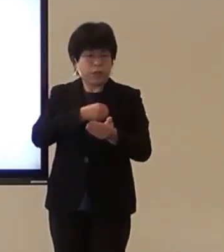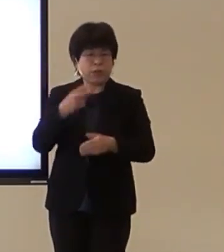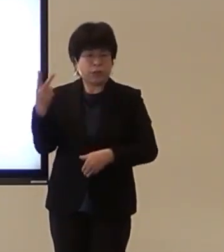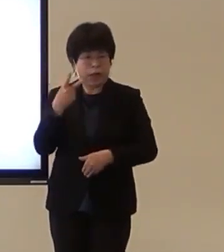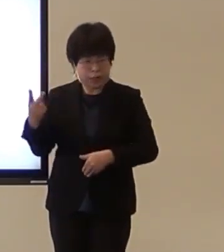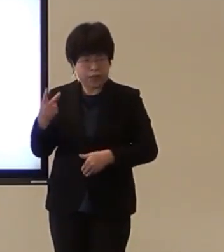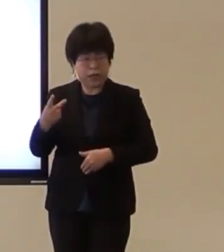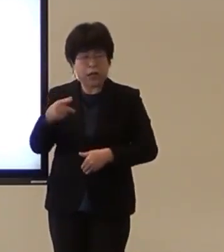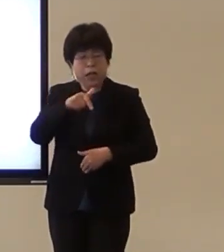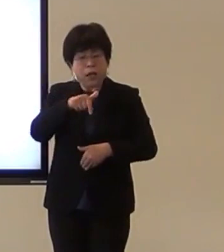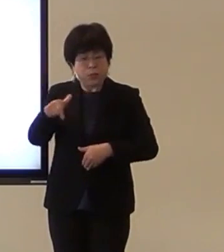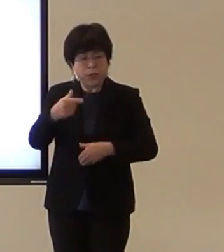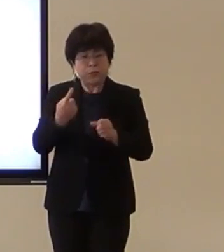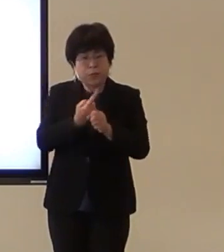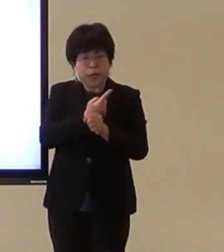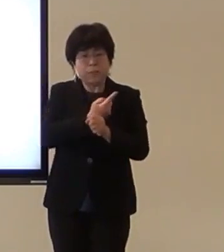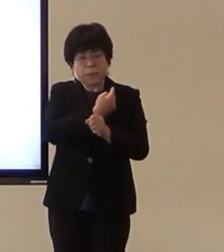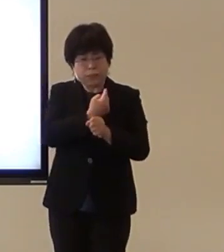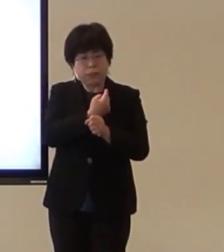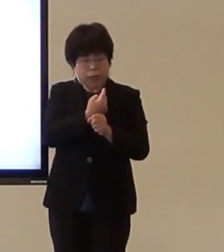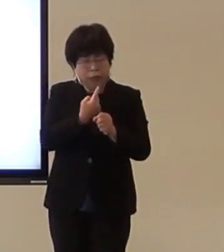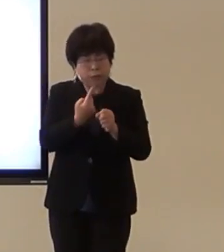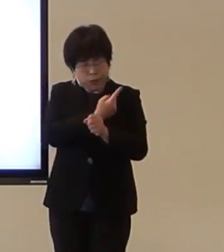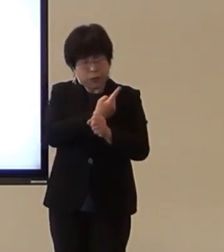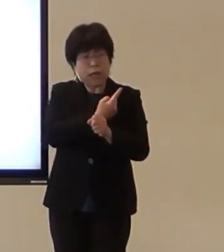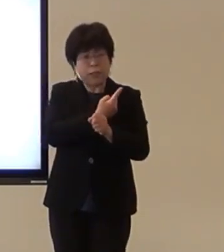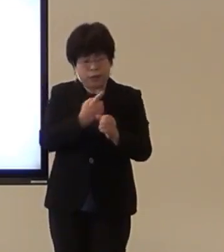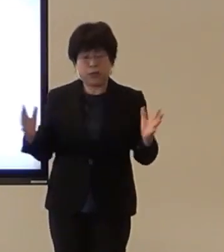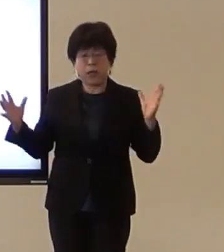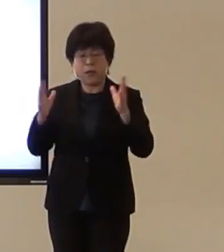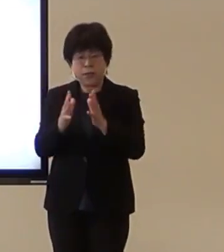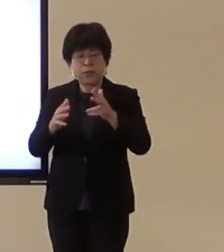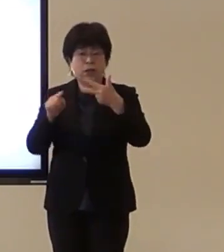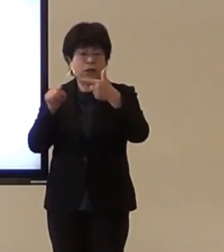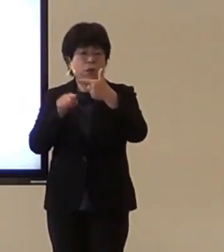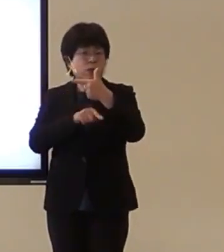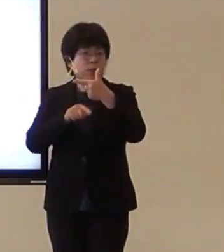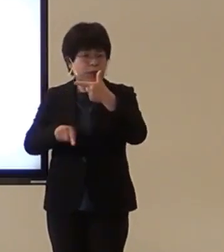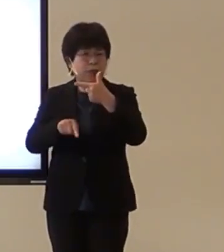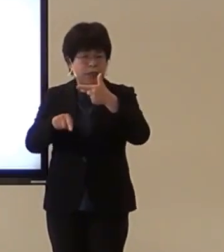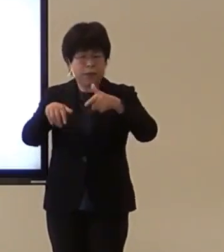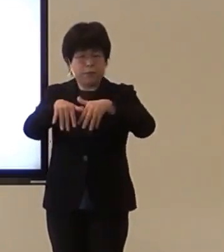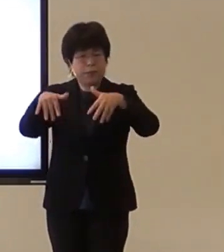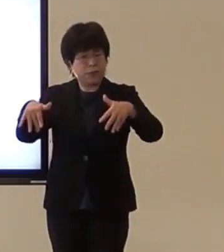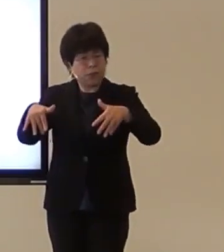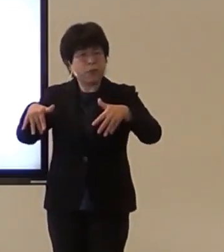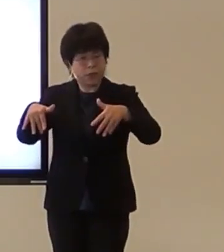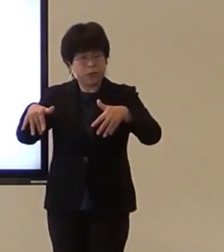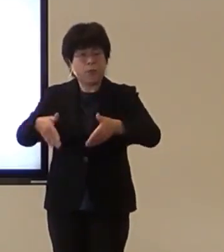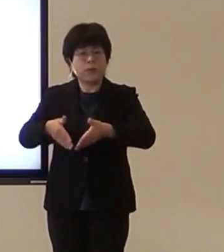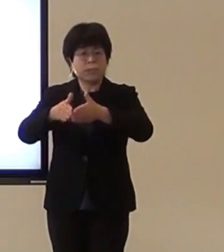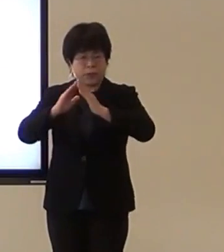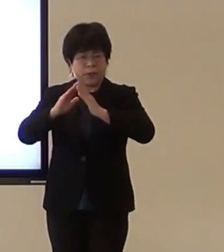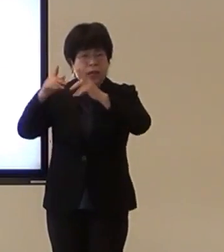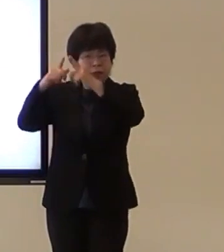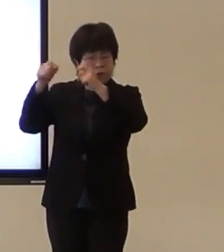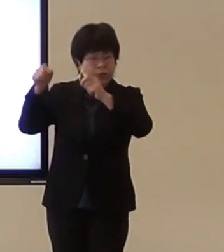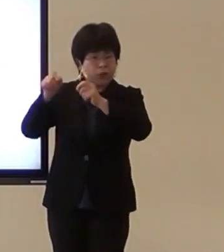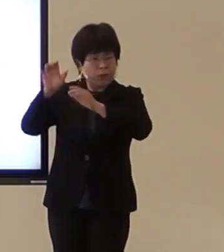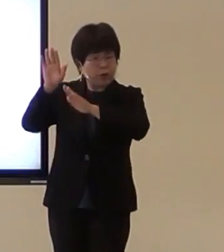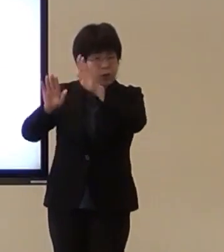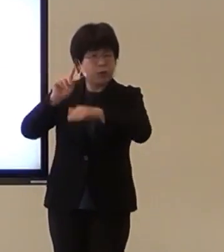からの流動職員4名の計6名で構成するプロジェクトチームを立ち上げ、国の動向等も踏まえ